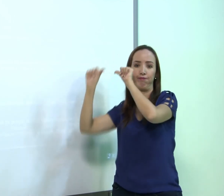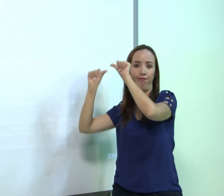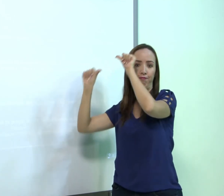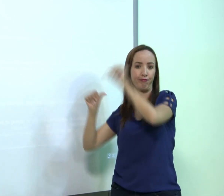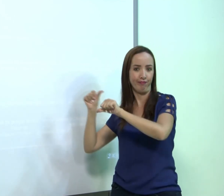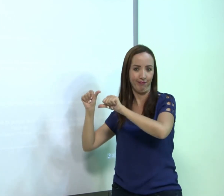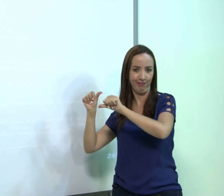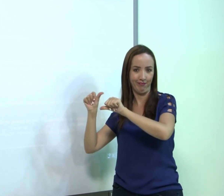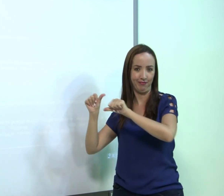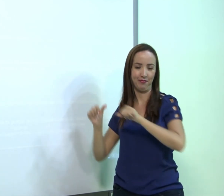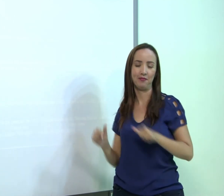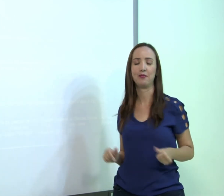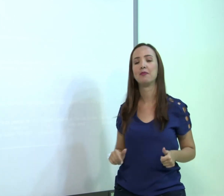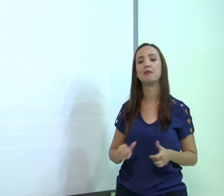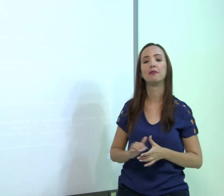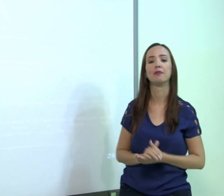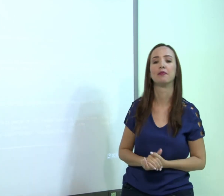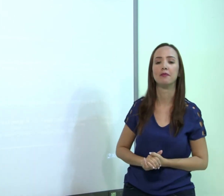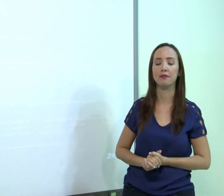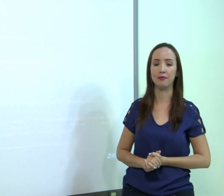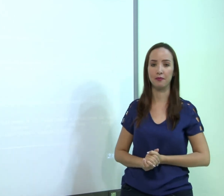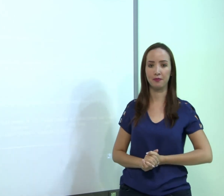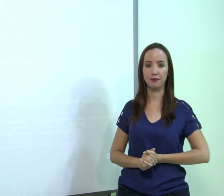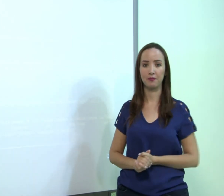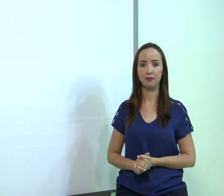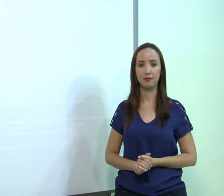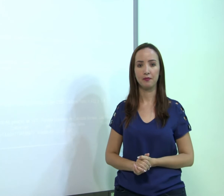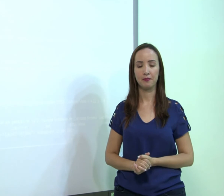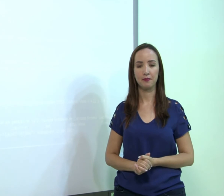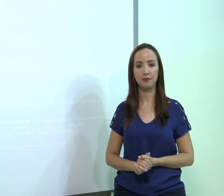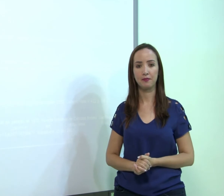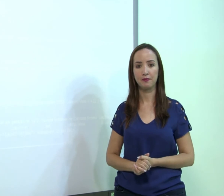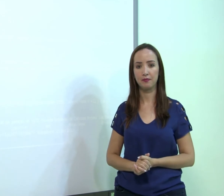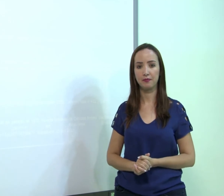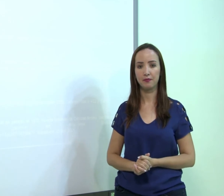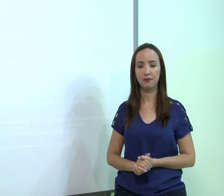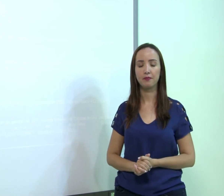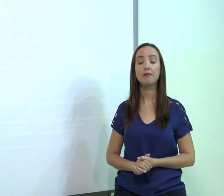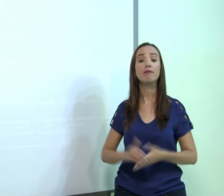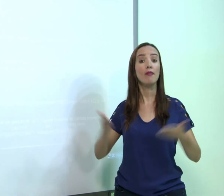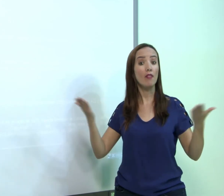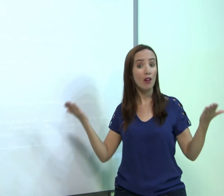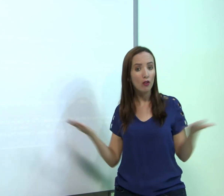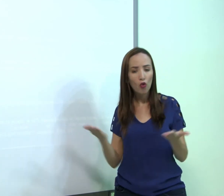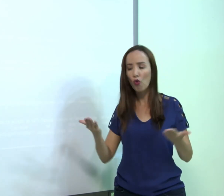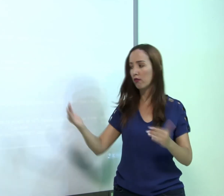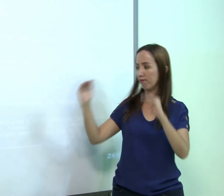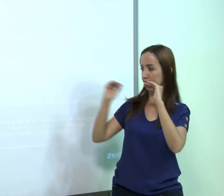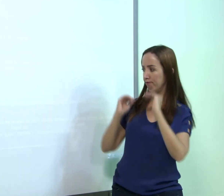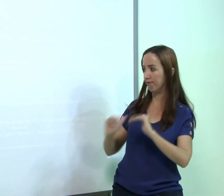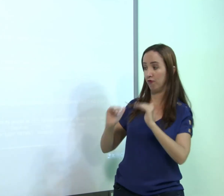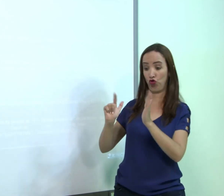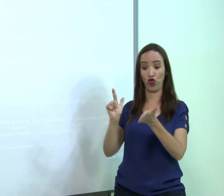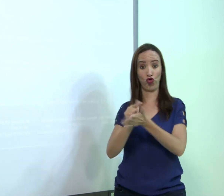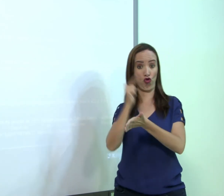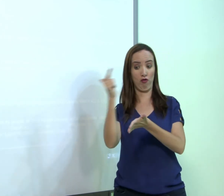e as diferenças entre eles, as mudanças entre eles. Então agora,